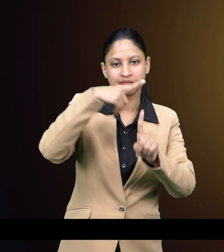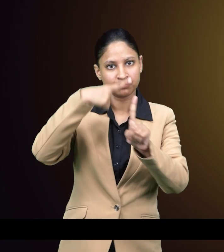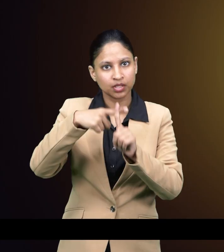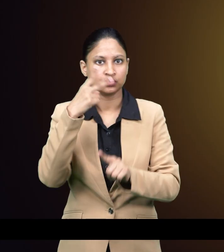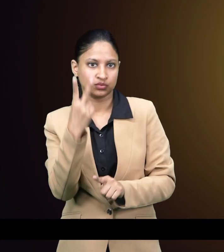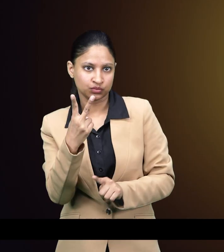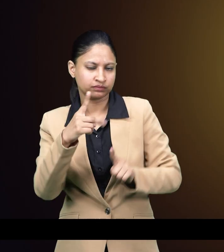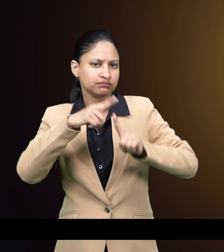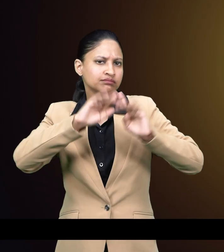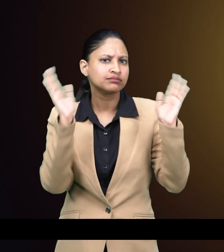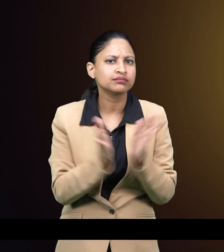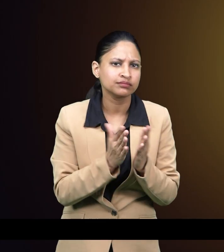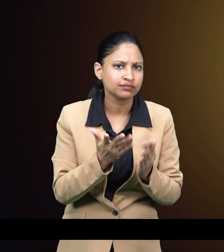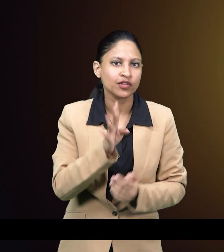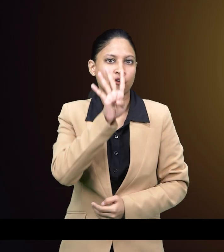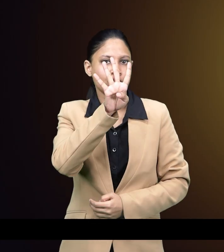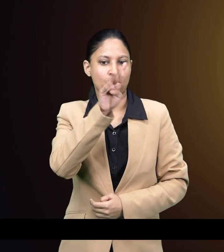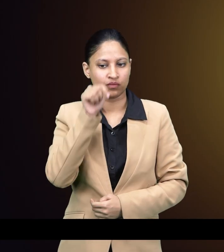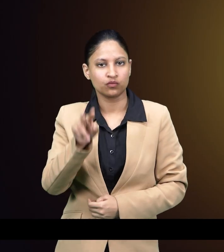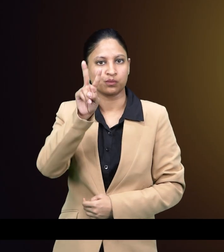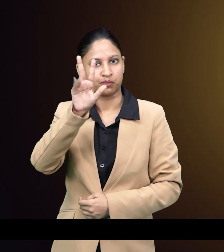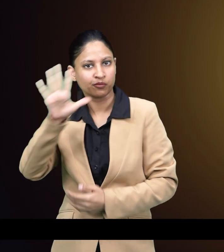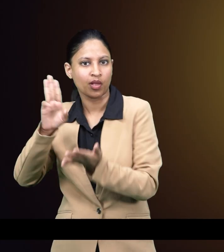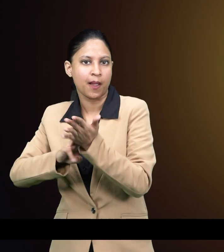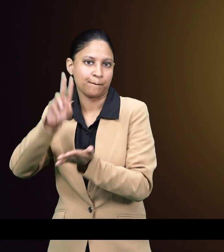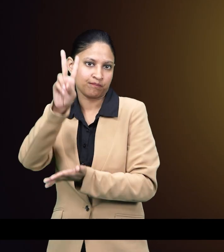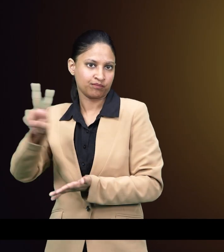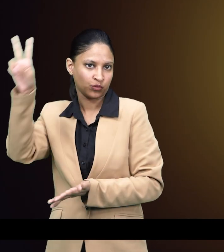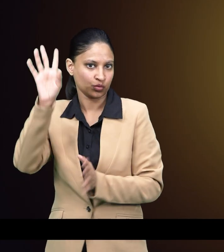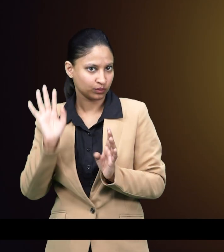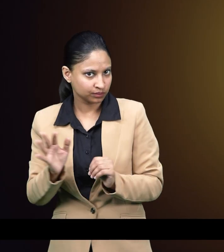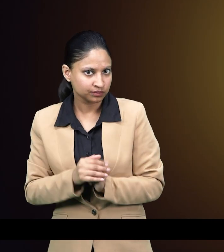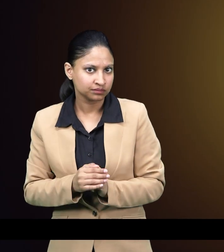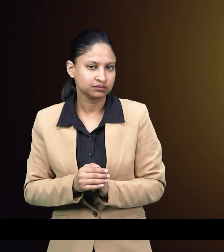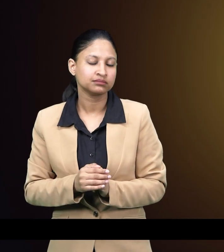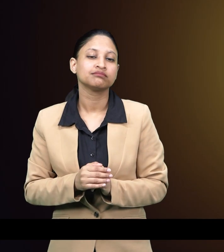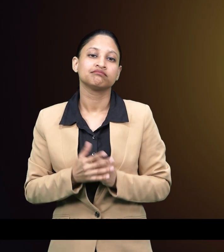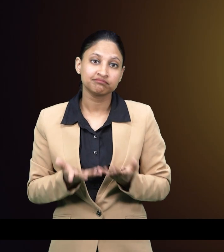2.25 अधिक 2 बरोबर 4.25 चौरस मीटर.